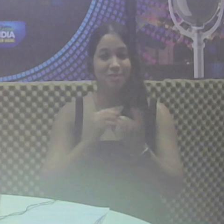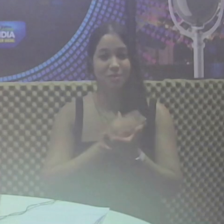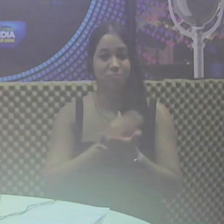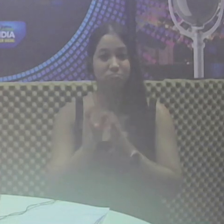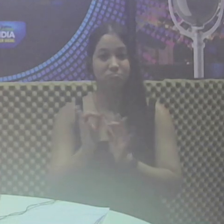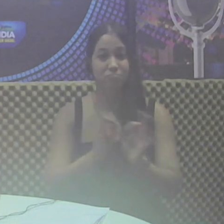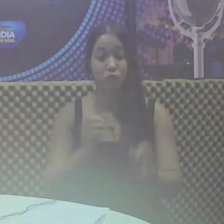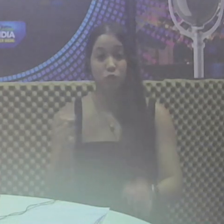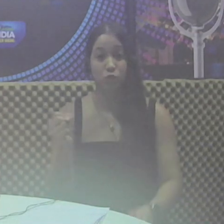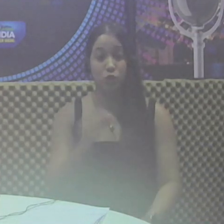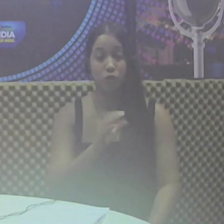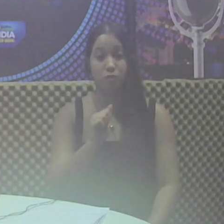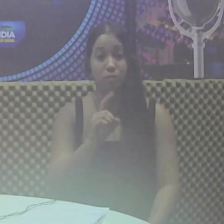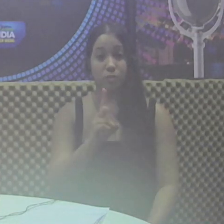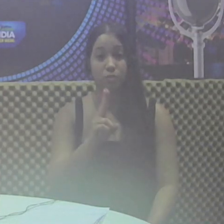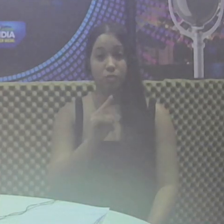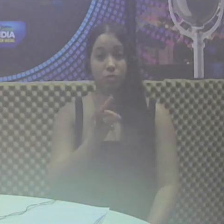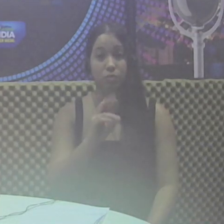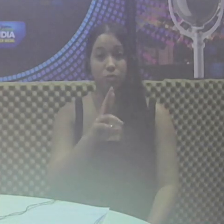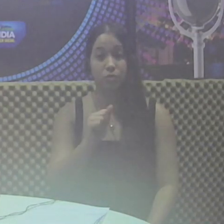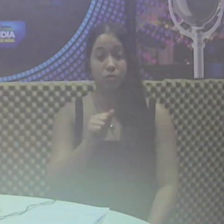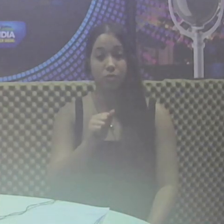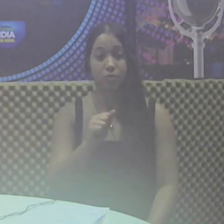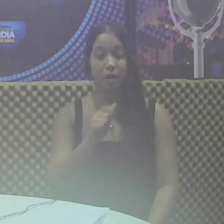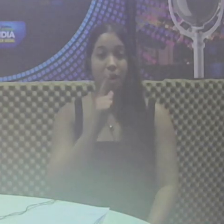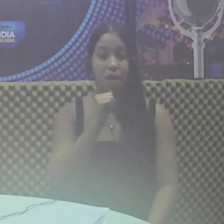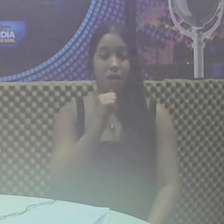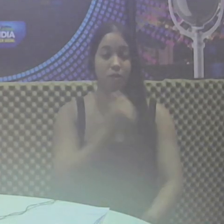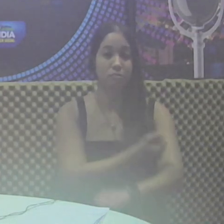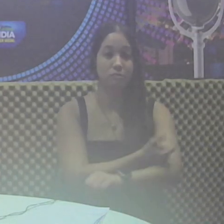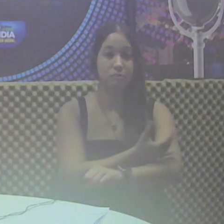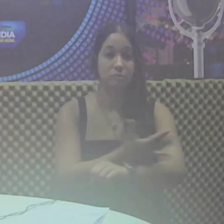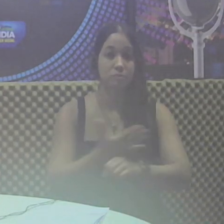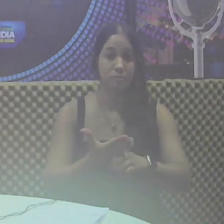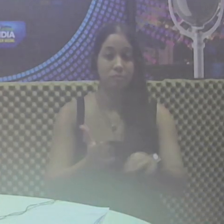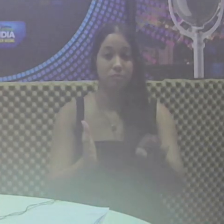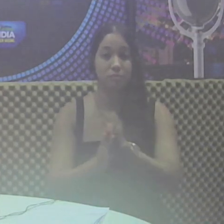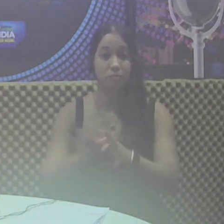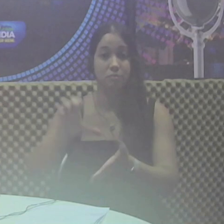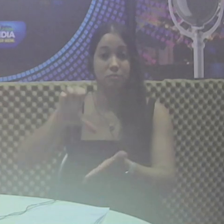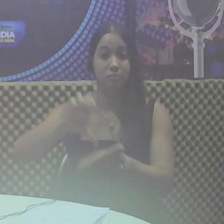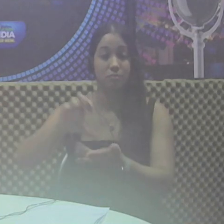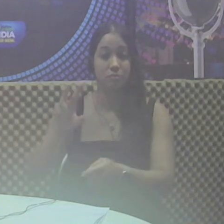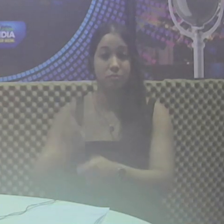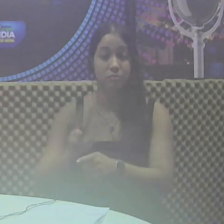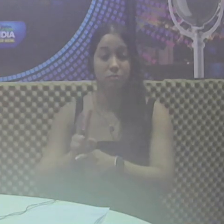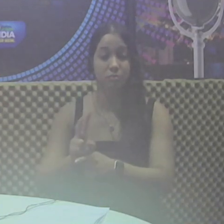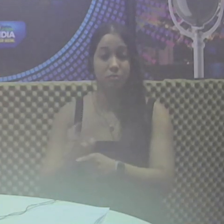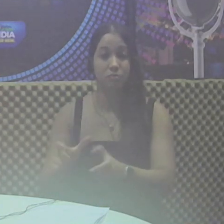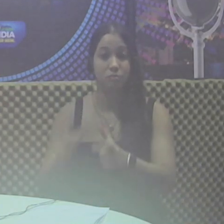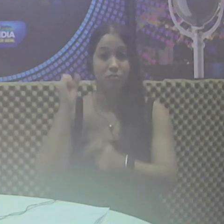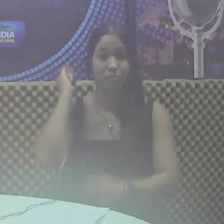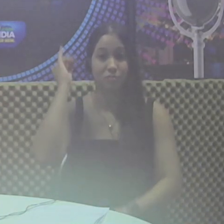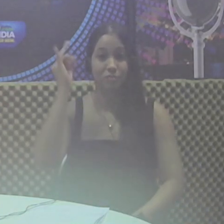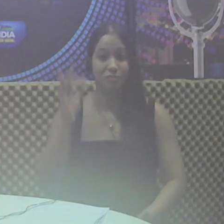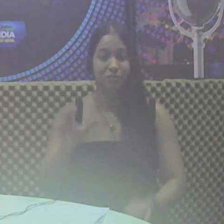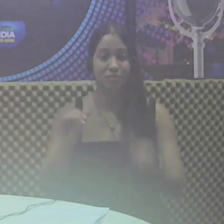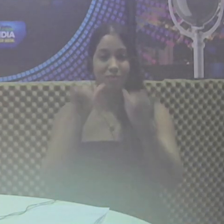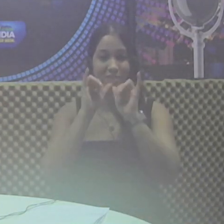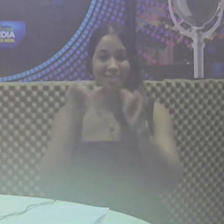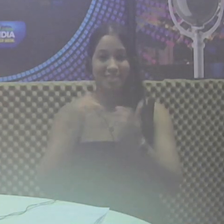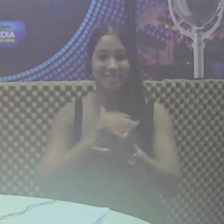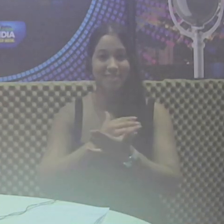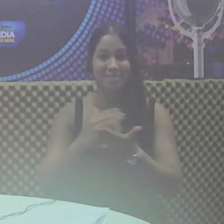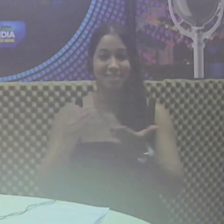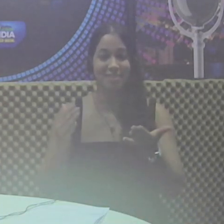da nova adutora entre a Câmara de Transição da ETA Capim Branco e o Centro de Reservação Alvorada. Essas e outras notícias a